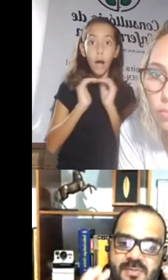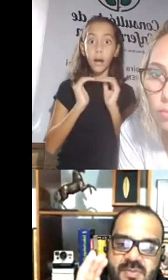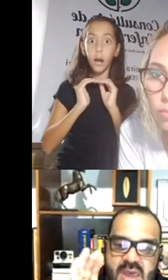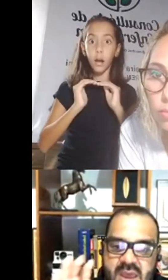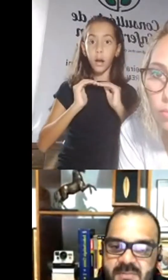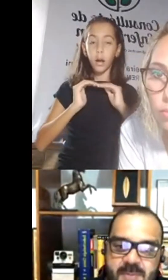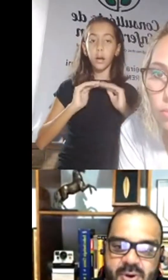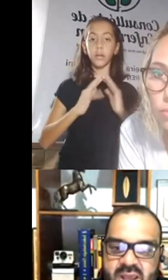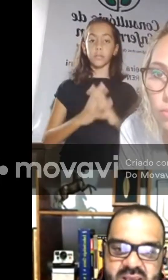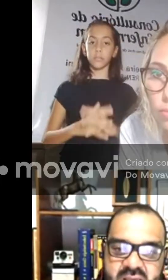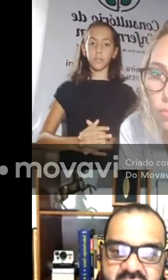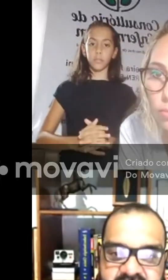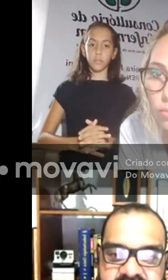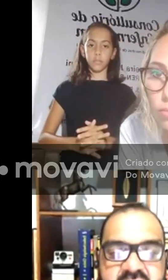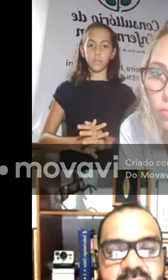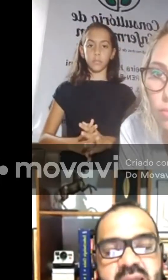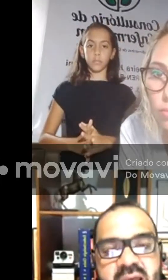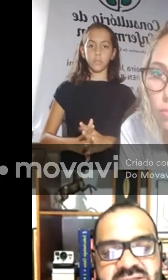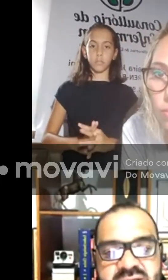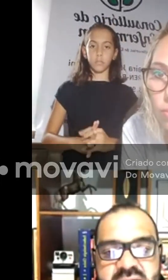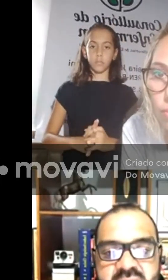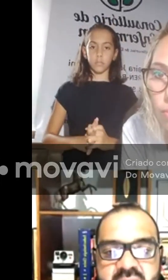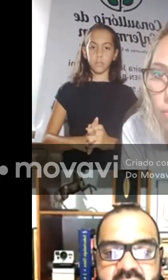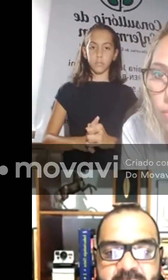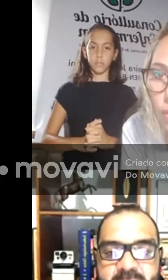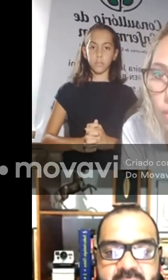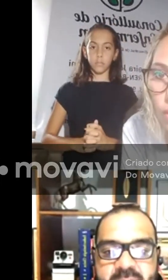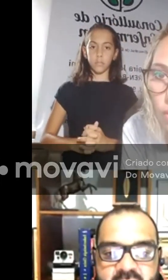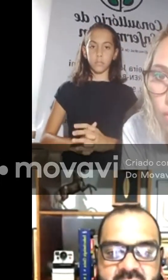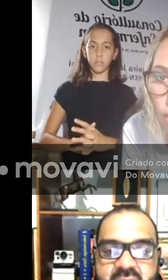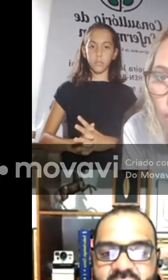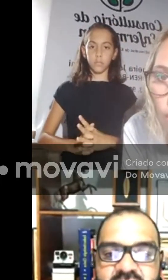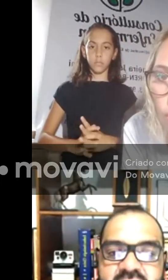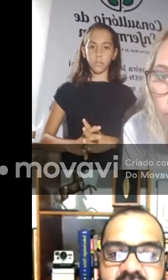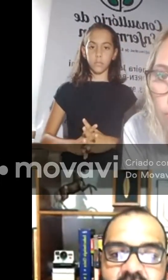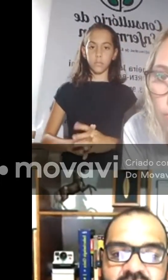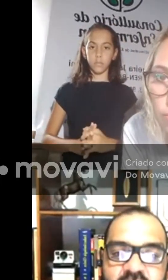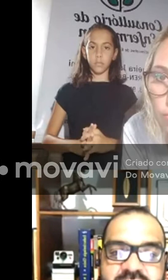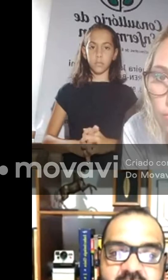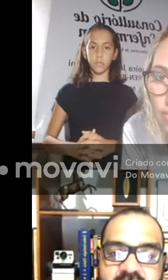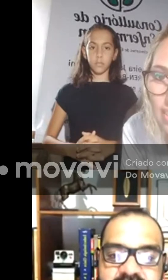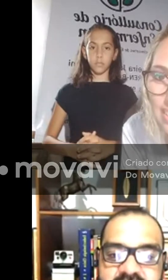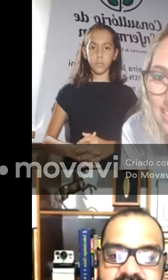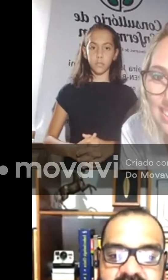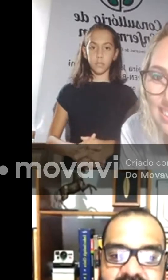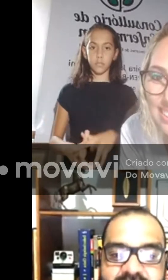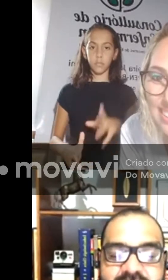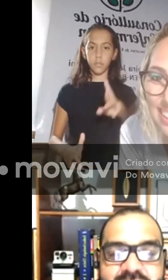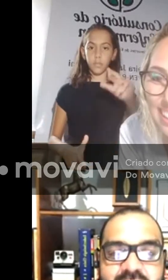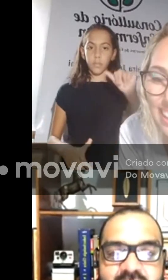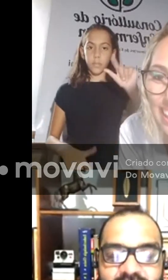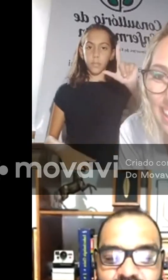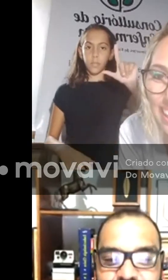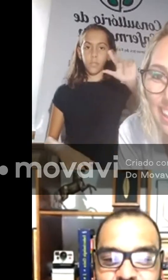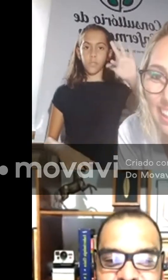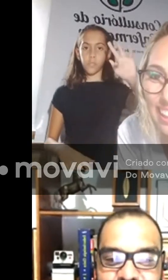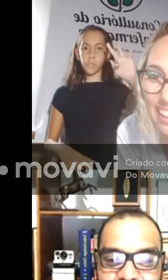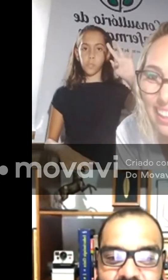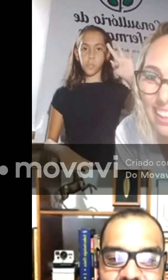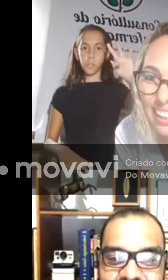Então, é bem por aí. A ideia é bem essa. Parabéns. Aí, Ralf está com a gente aí. Ralf, nosso